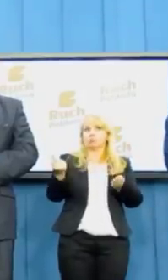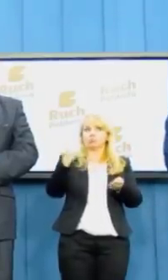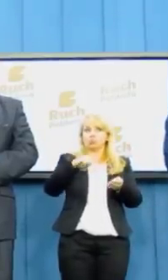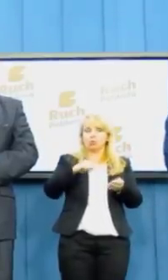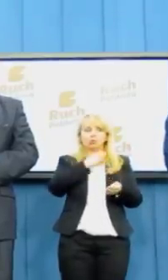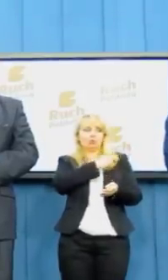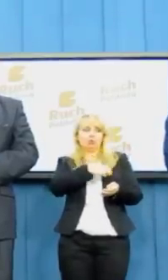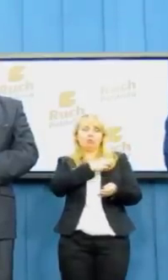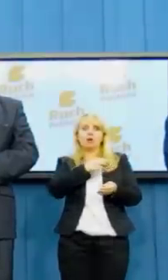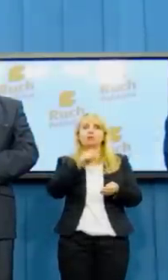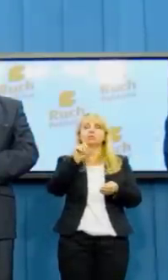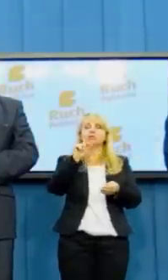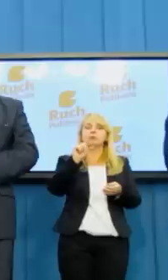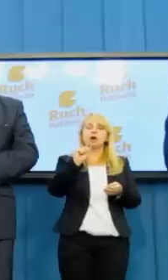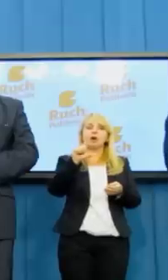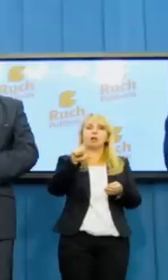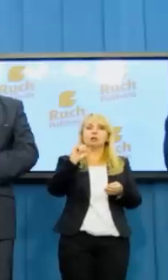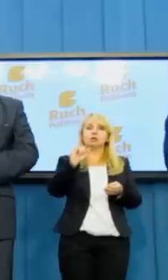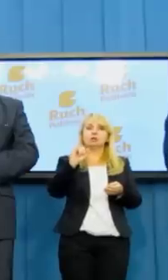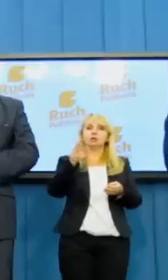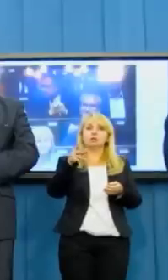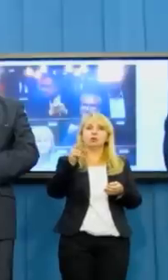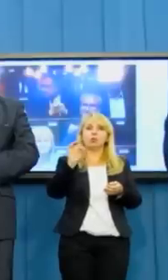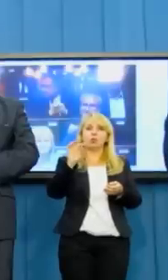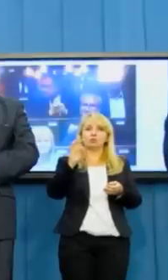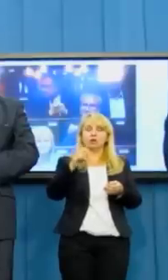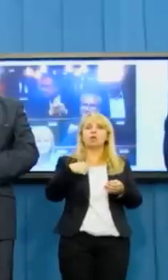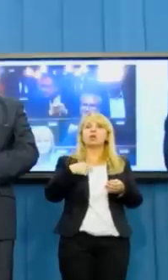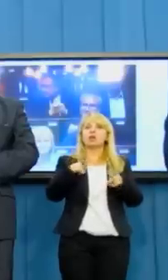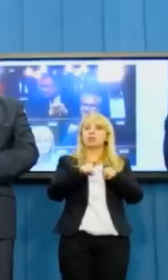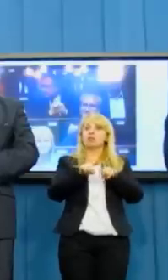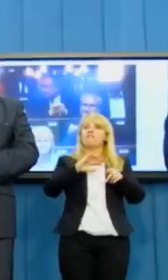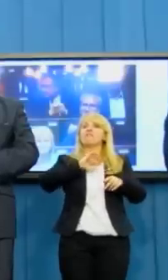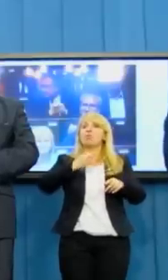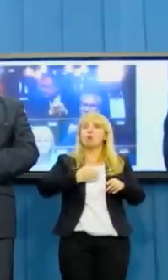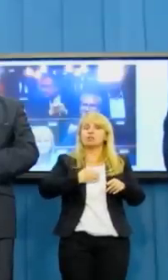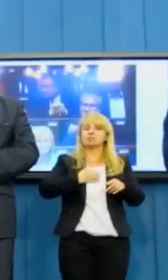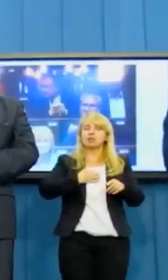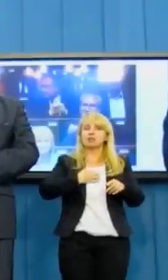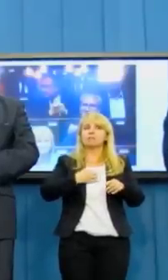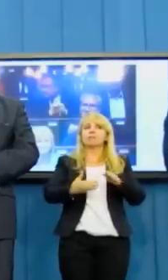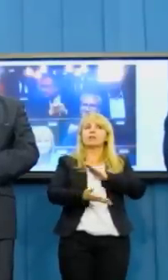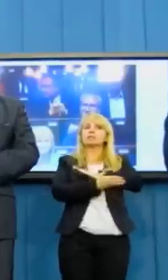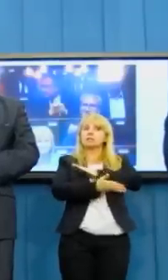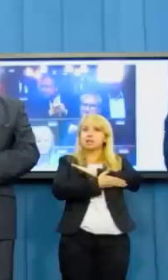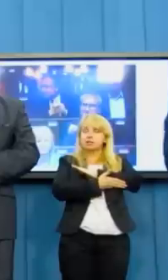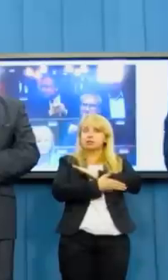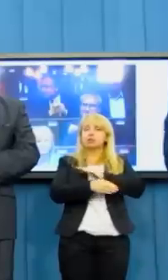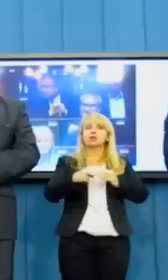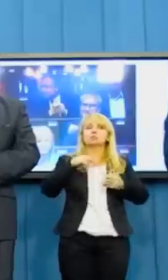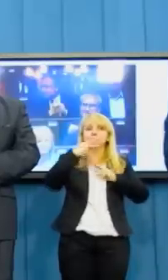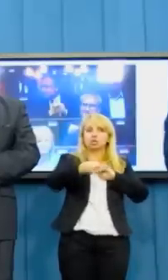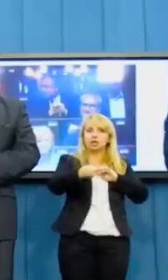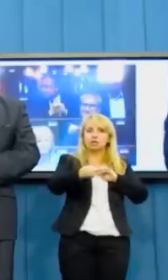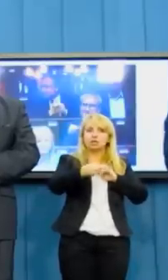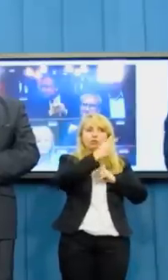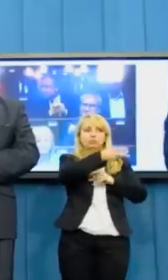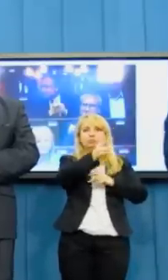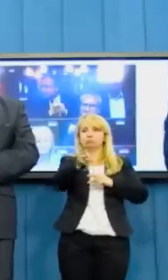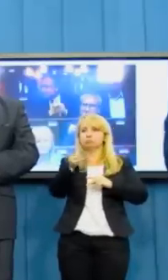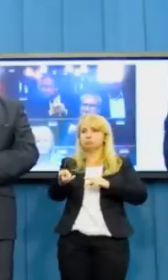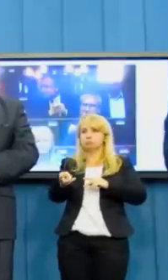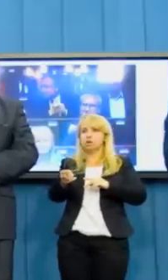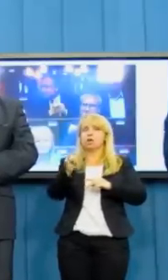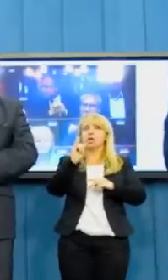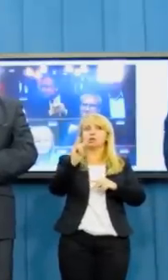ruchu Palikota, swoje standardy, własne standardy przekazałem nam wszystkim